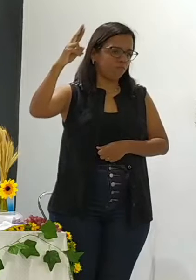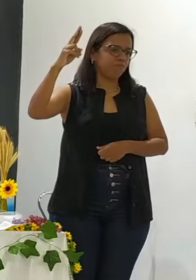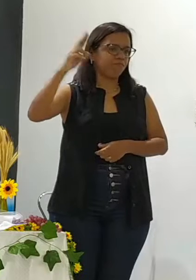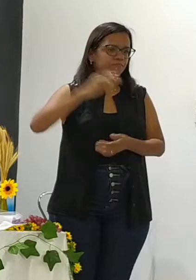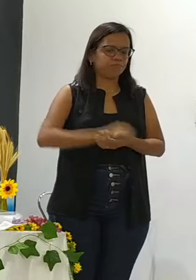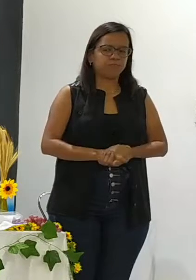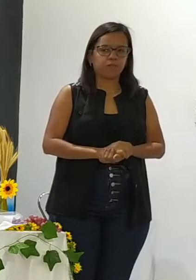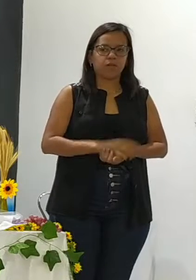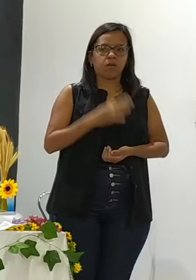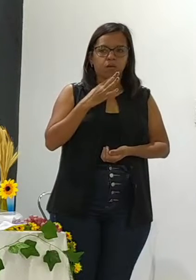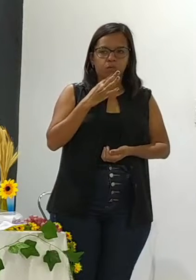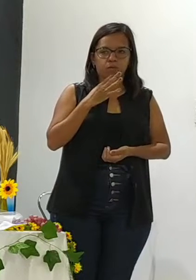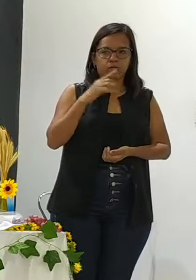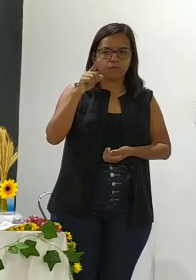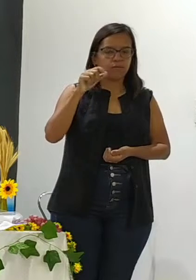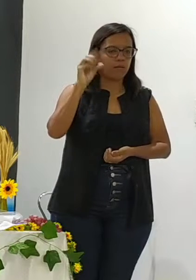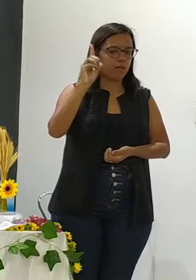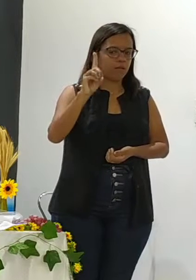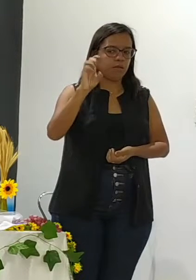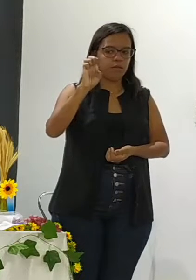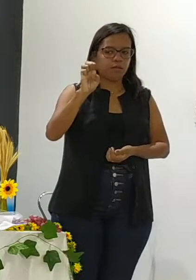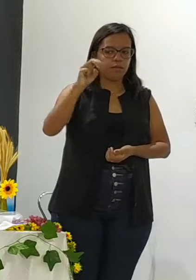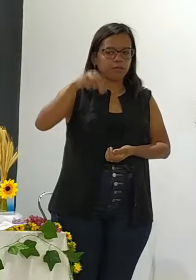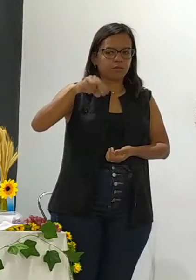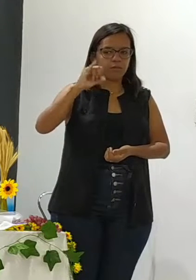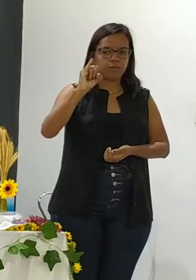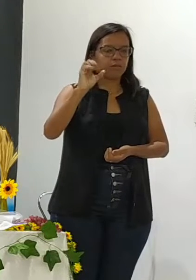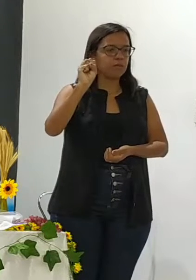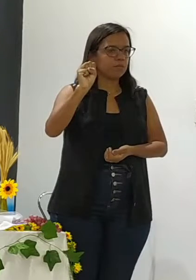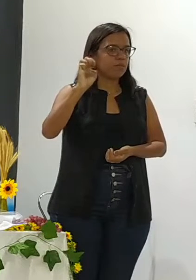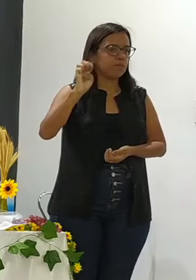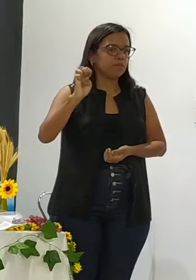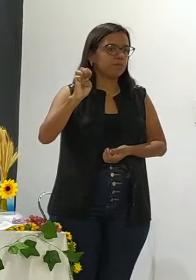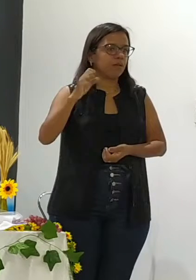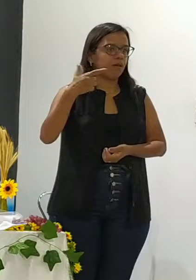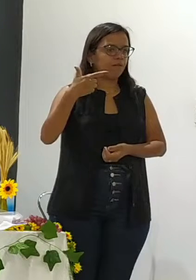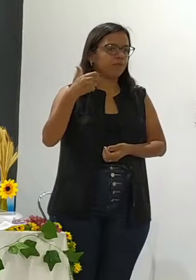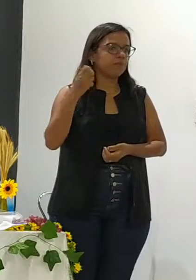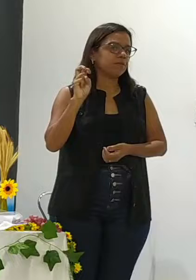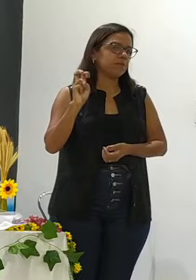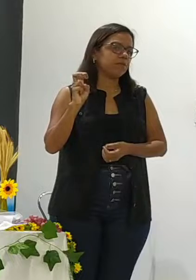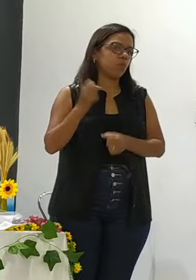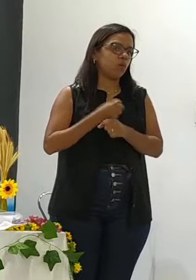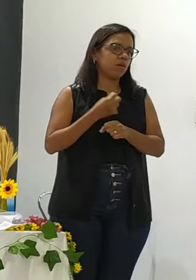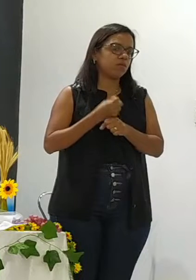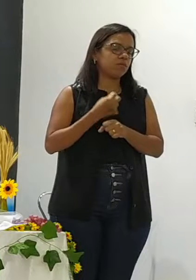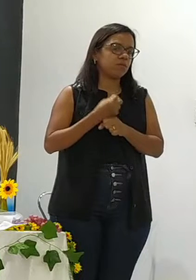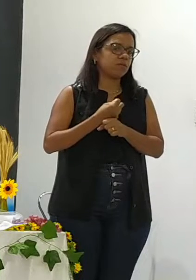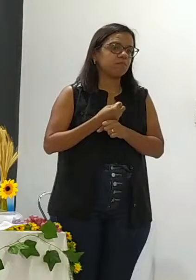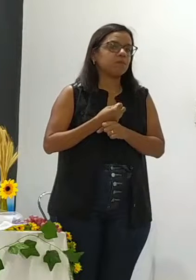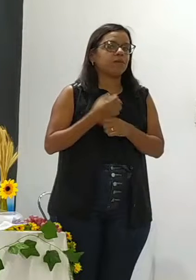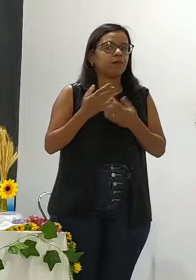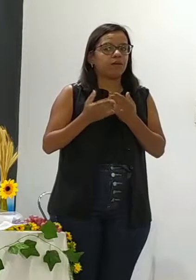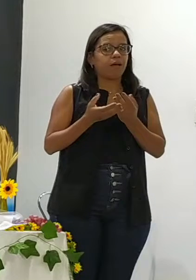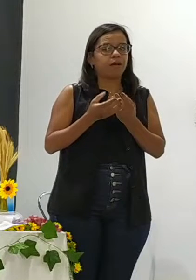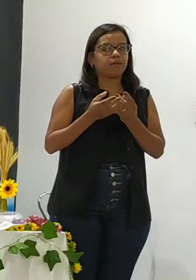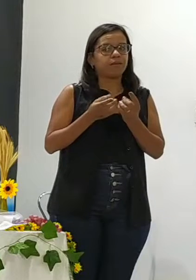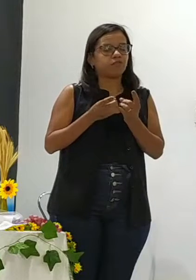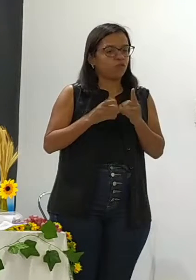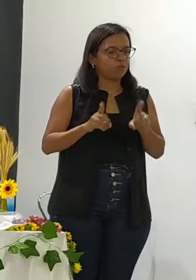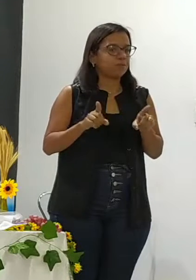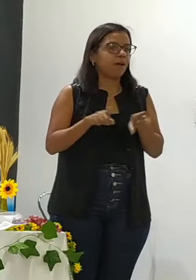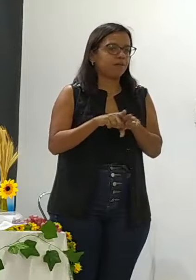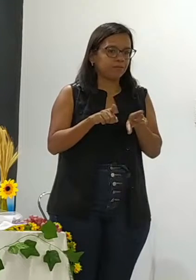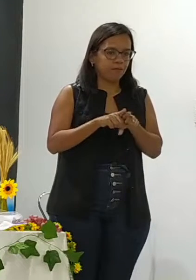Conheci a Denise, irmãos, há 25 anos atrás, era na mesma situação, separada e eu